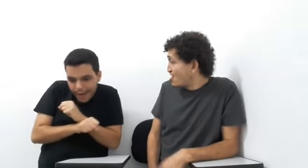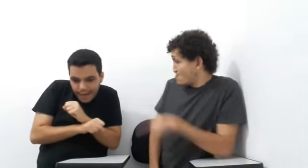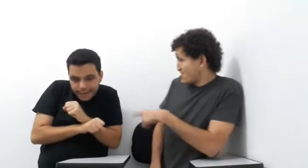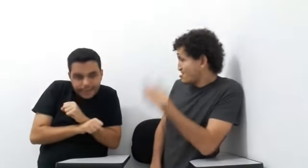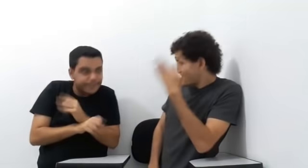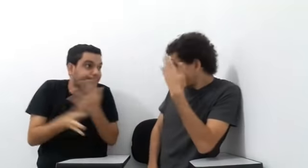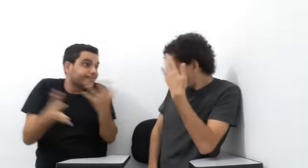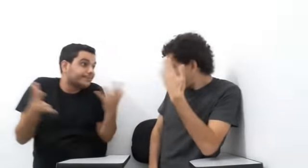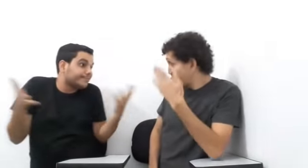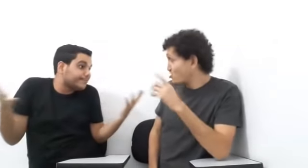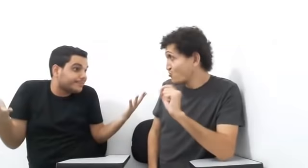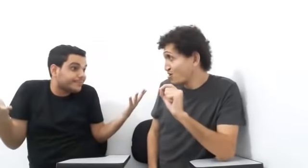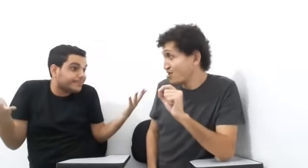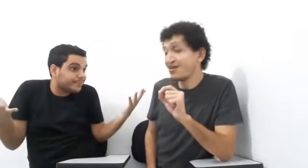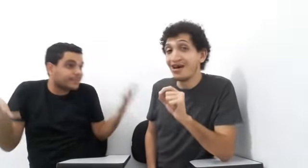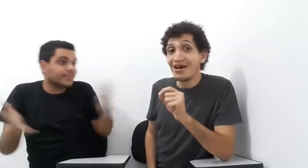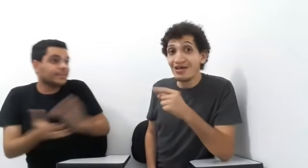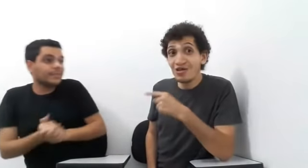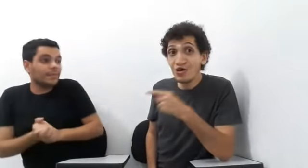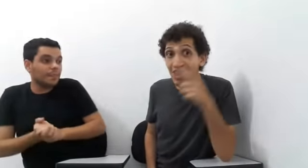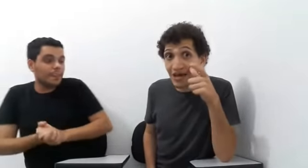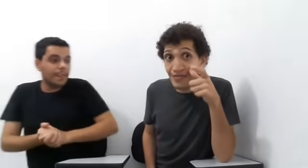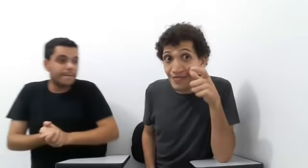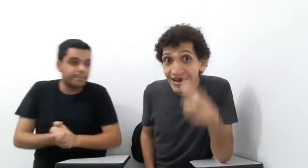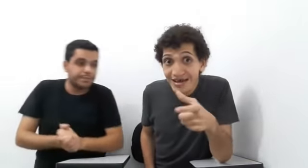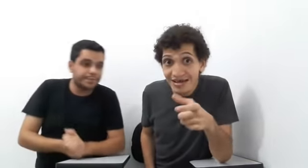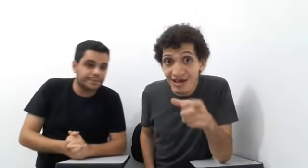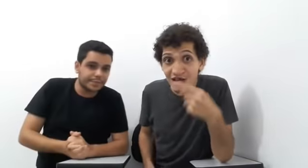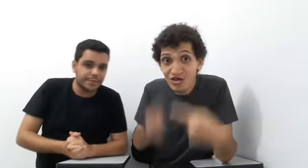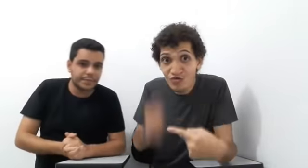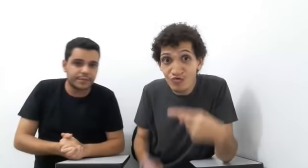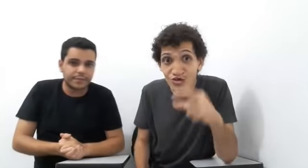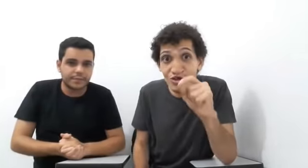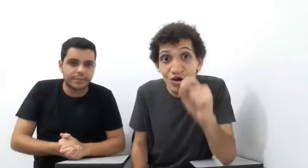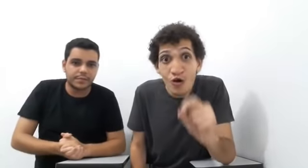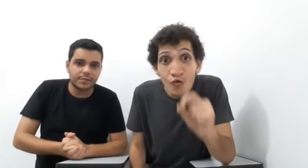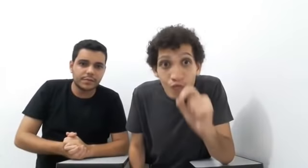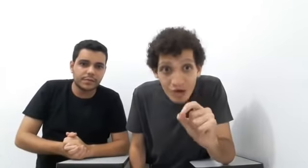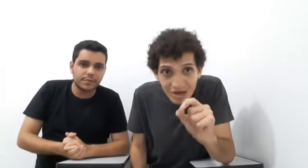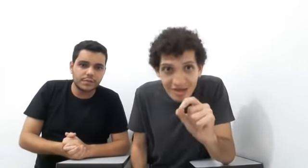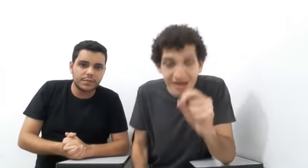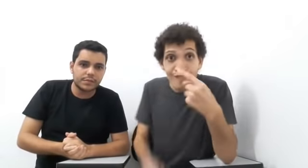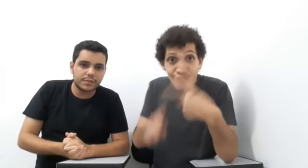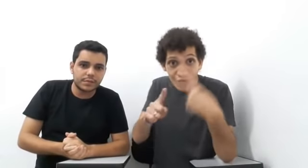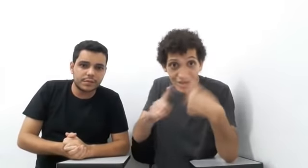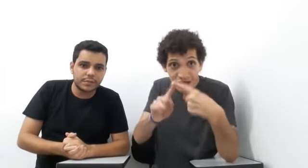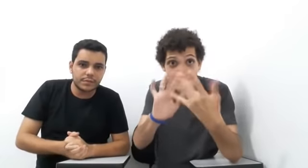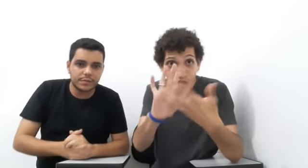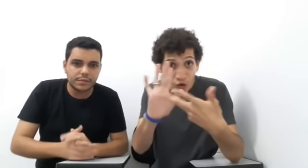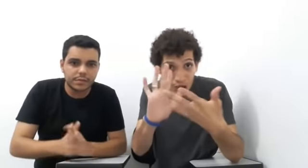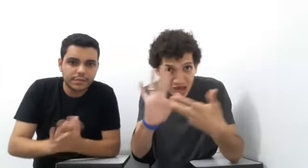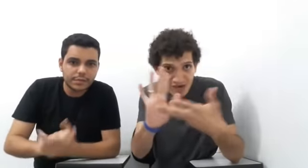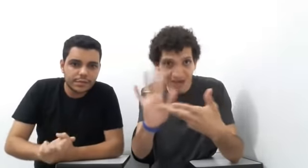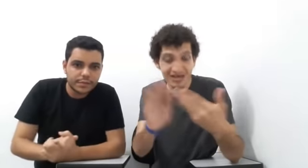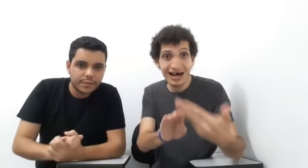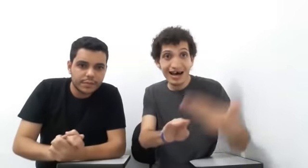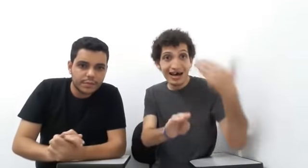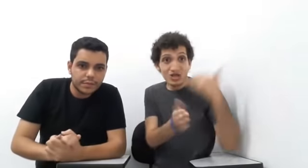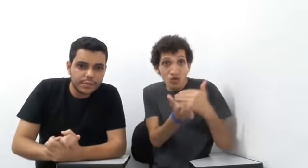parada. Sabe, e o I? Isso é interessante a gente discutir o I. Porque o Prolibras, antes, o